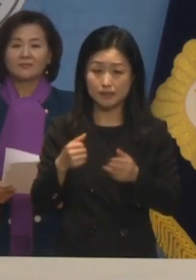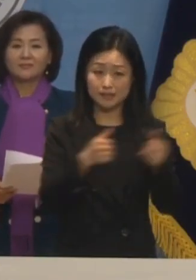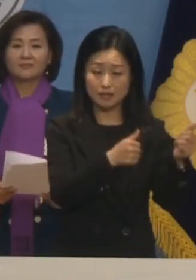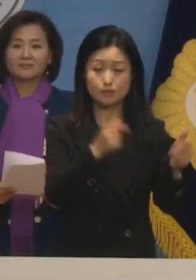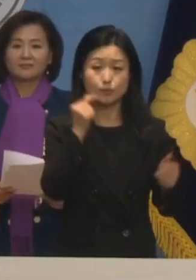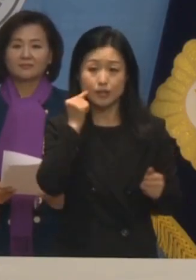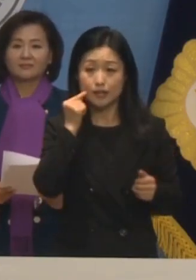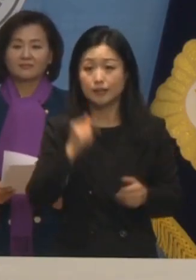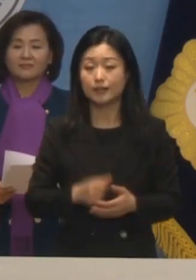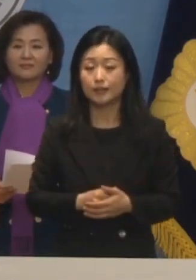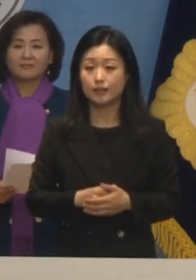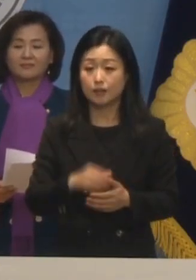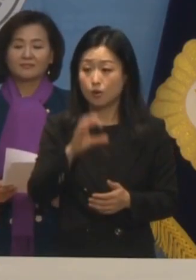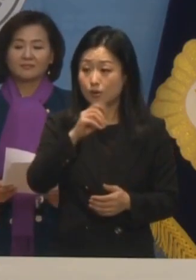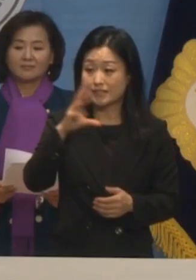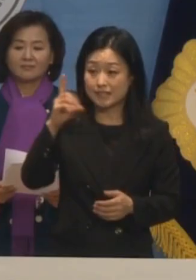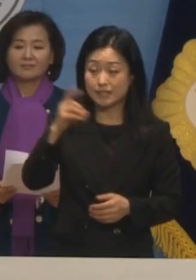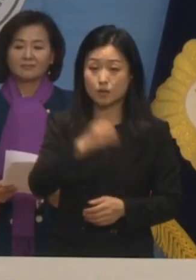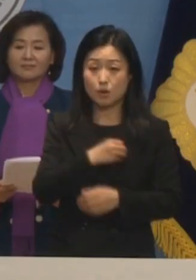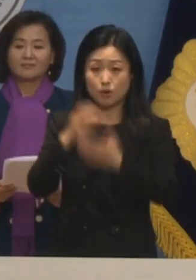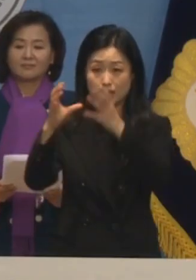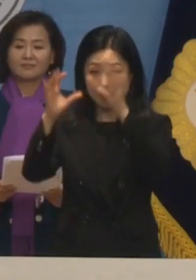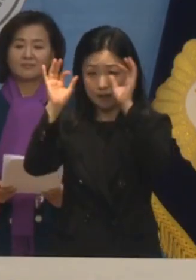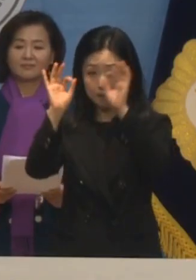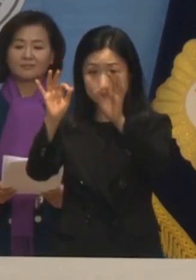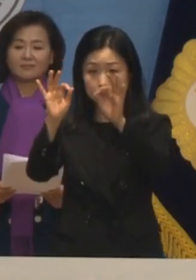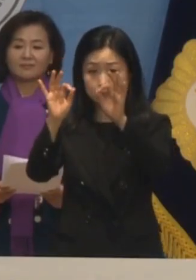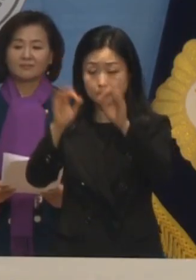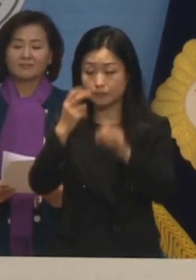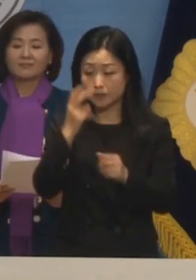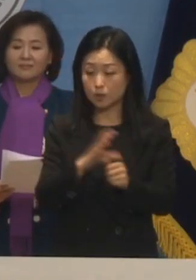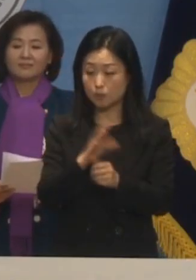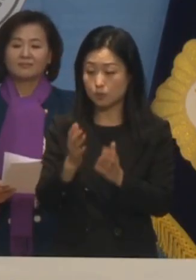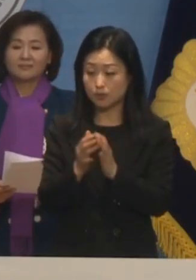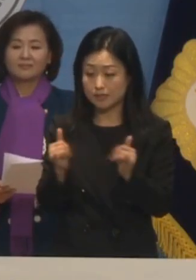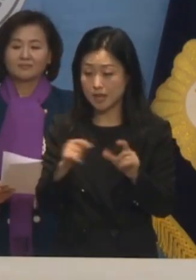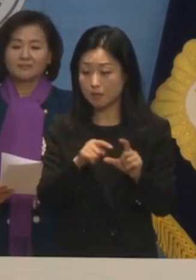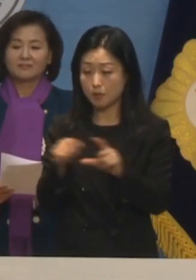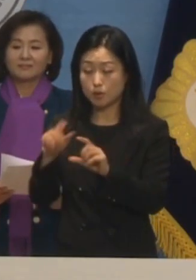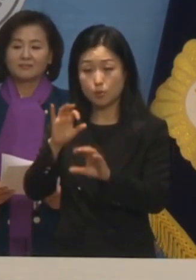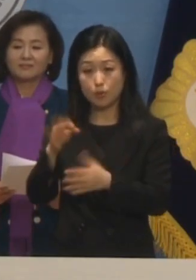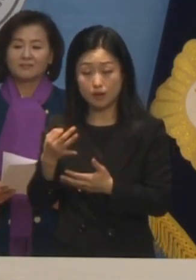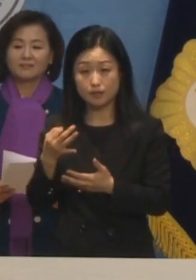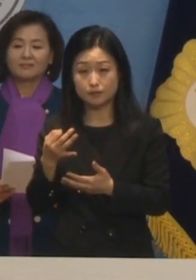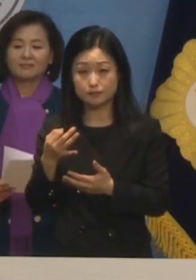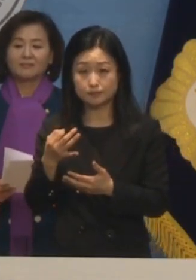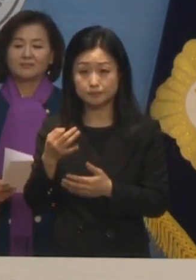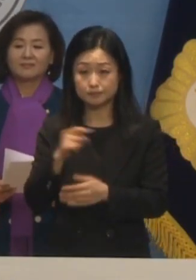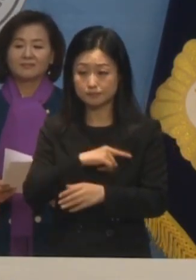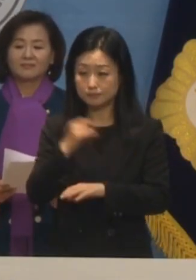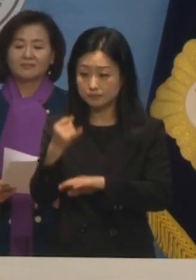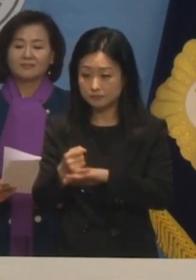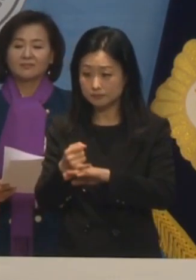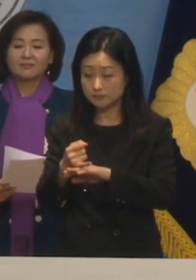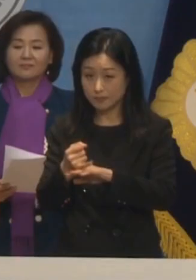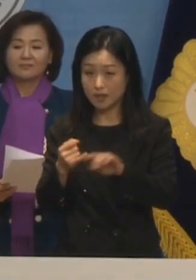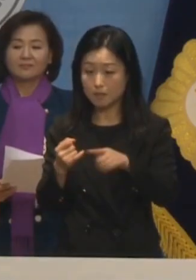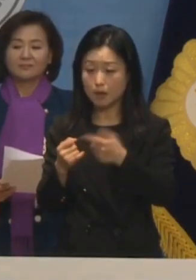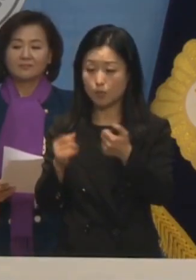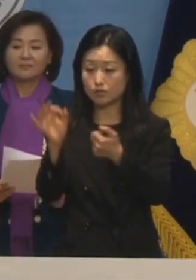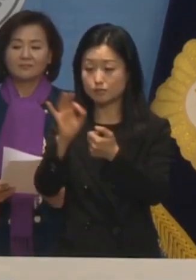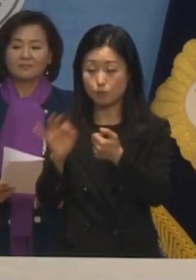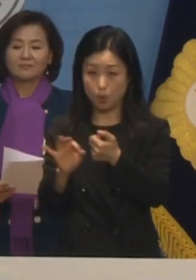못합니다. OECD 회원국의 경우에 돌봄 노동자의 평균 임금은 최저임금의